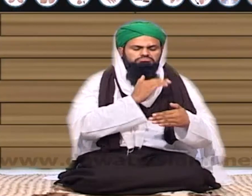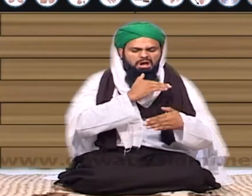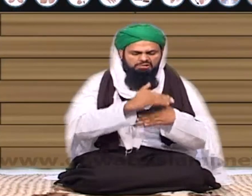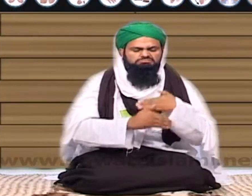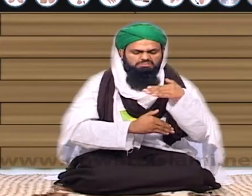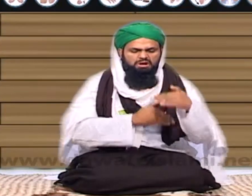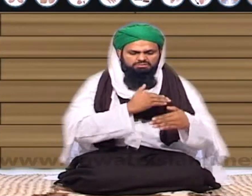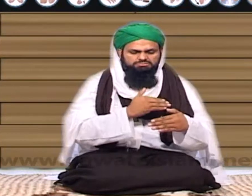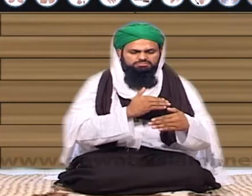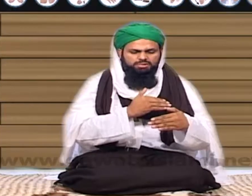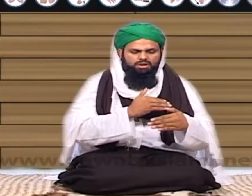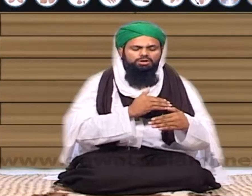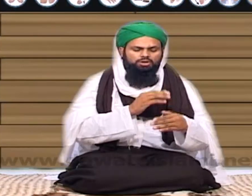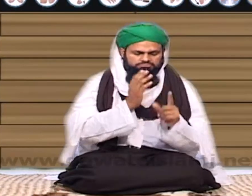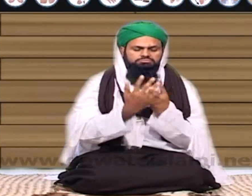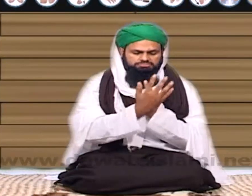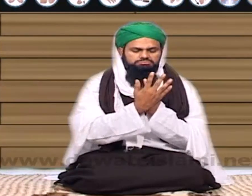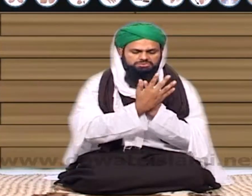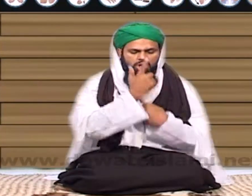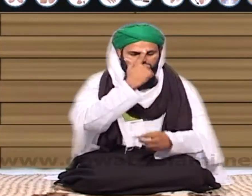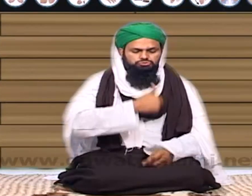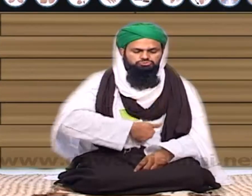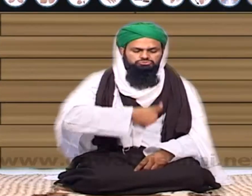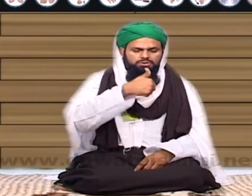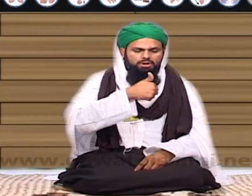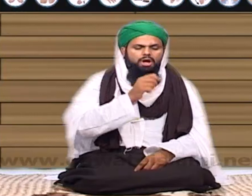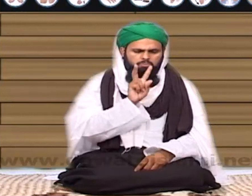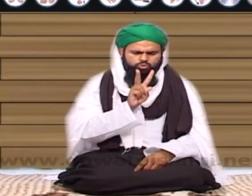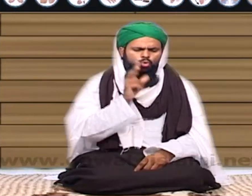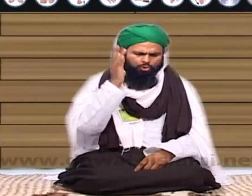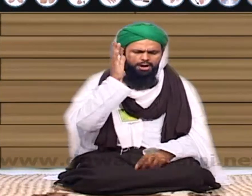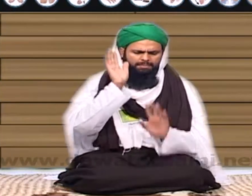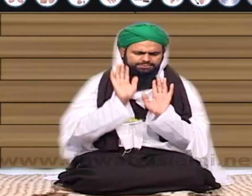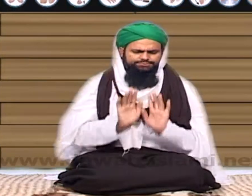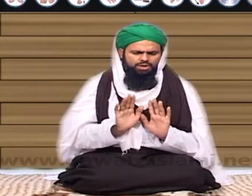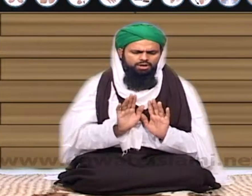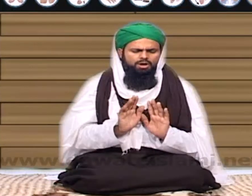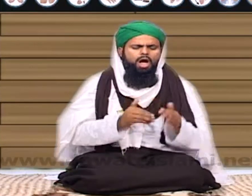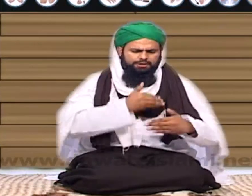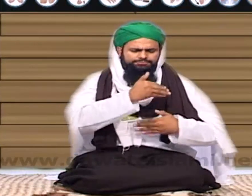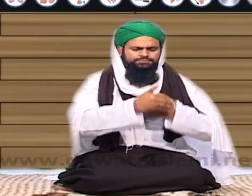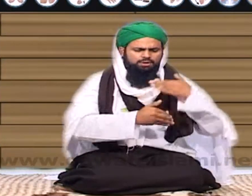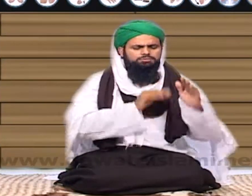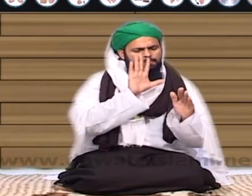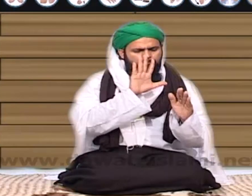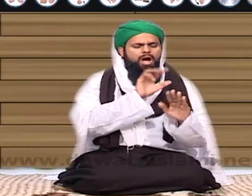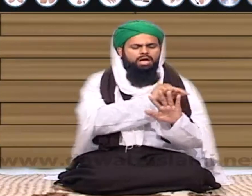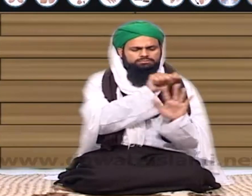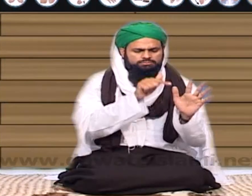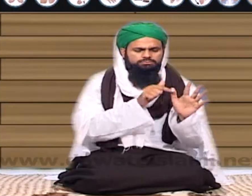آہستہ اسٹیپ ہم اپنی اصلاح کریں. ٹھیک ہے, فی الحال مطلب 2 نمازیں تو ہو جاتی ہیں, آہستہ انشاءاللہ عادت